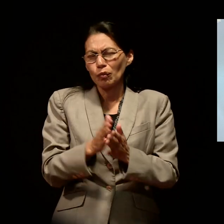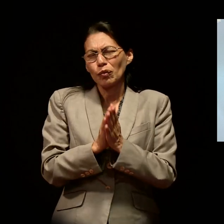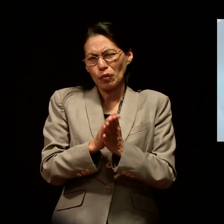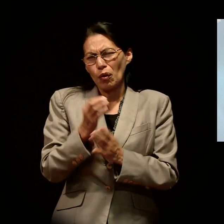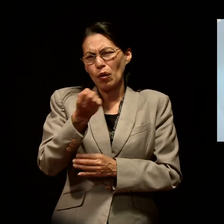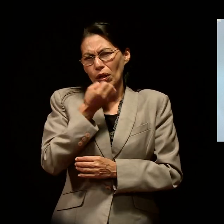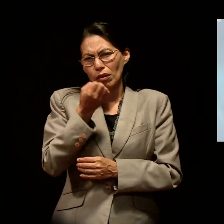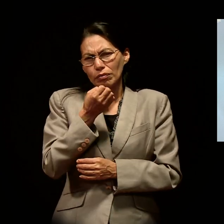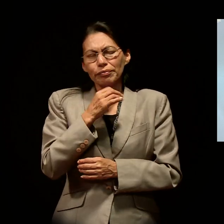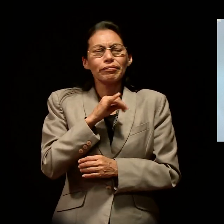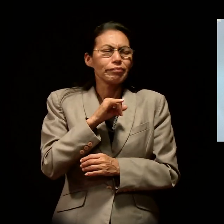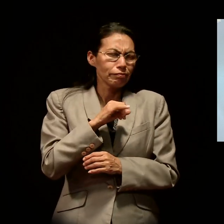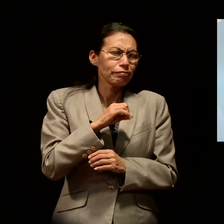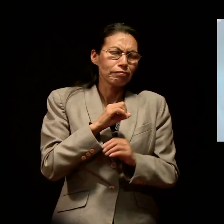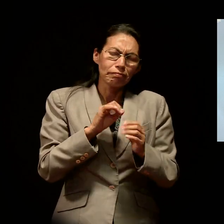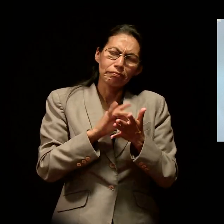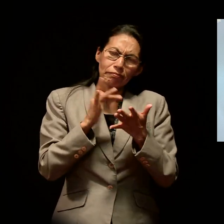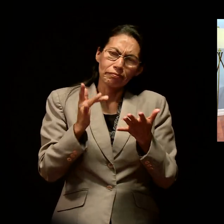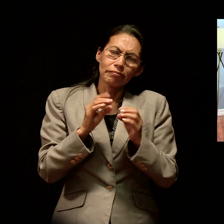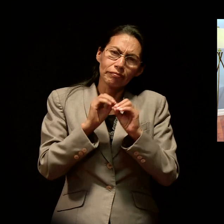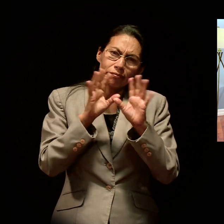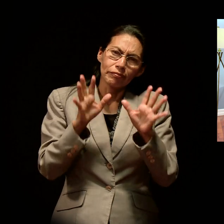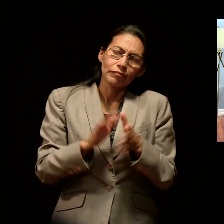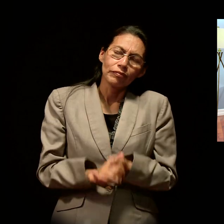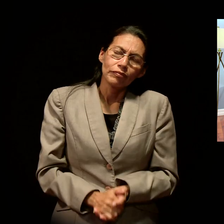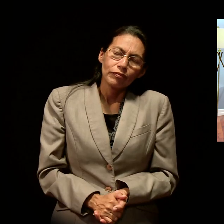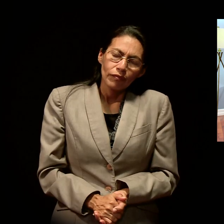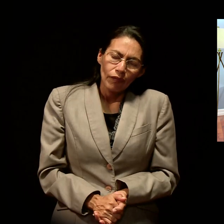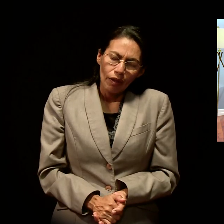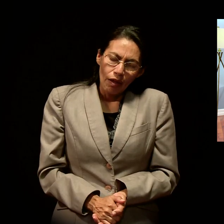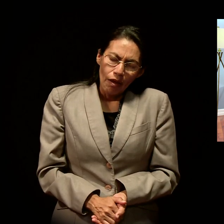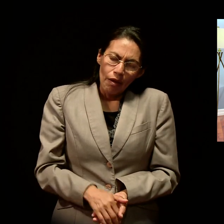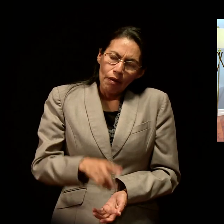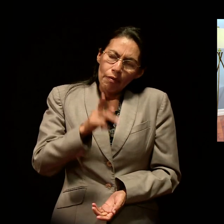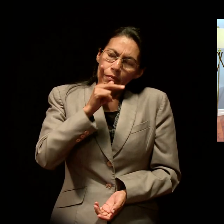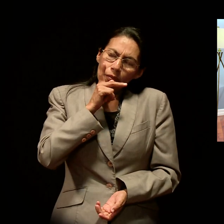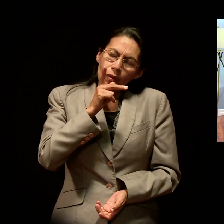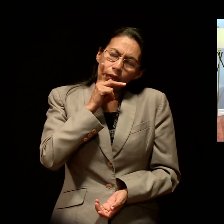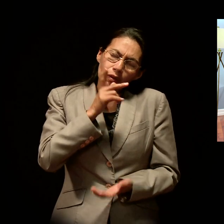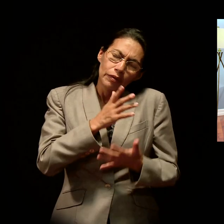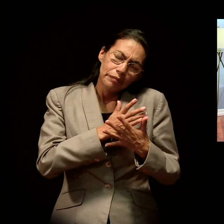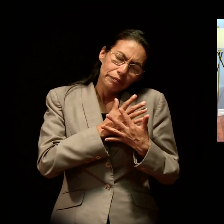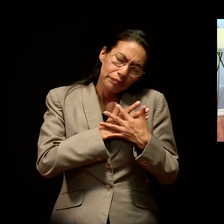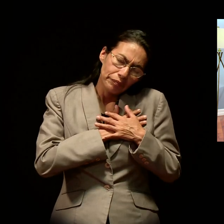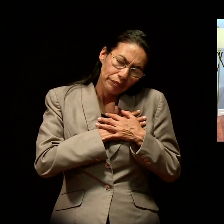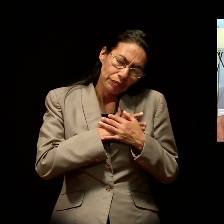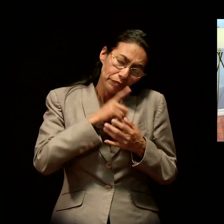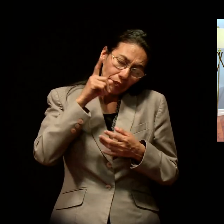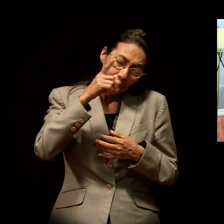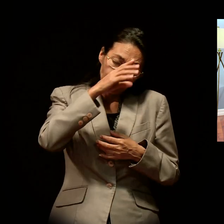acompáñanos en oración pastor quiere dirigirnos en oración por favor Claro que sí